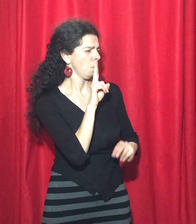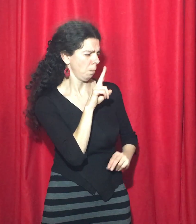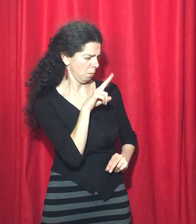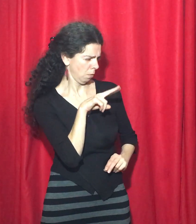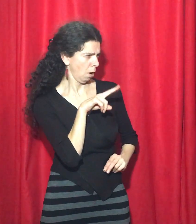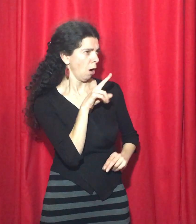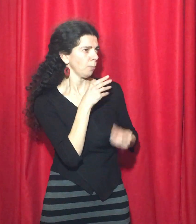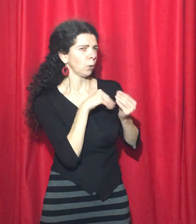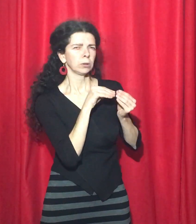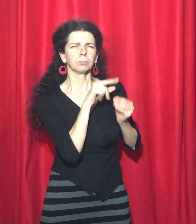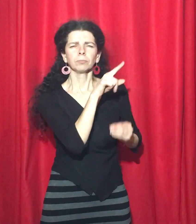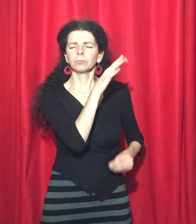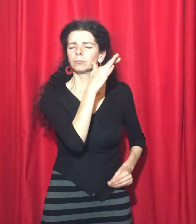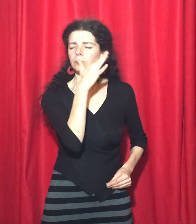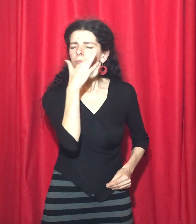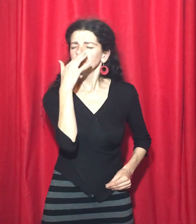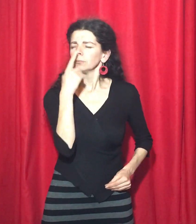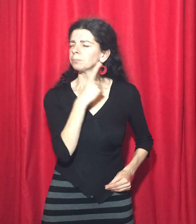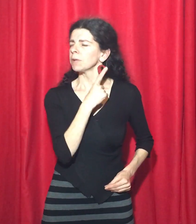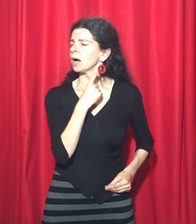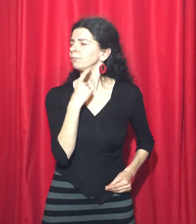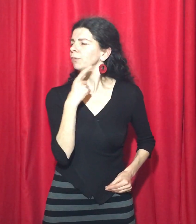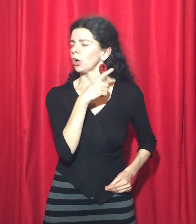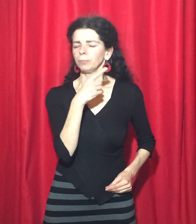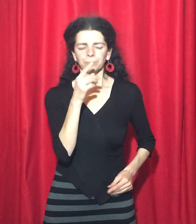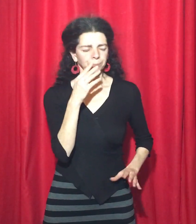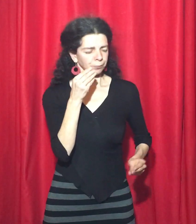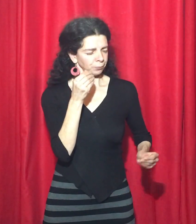personne dégageait une discrète odeur de parfum.